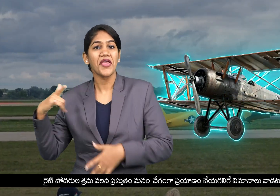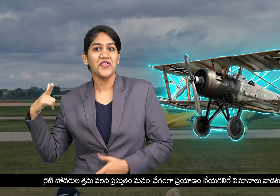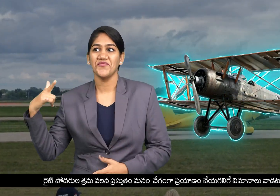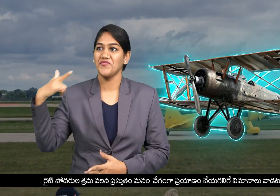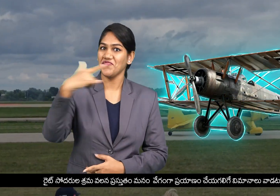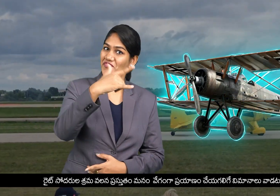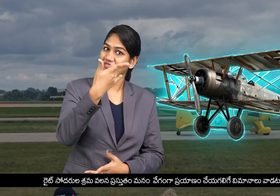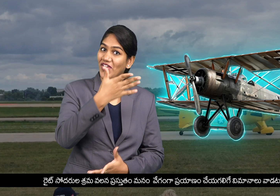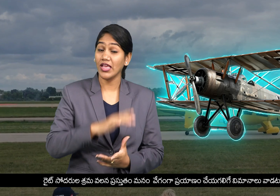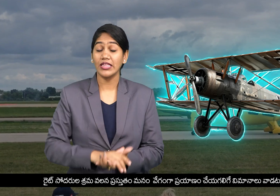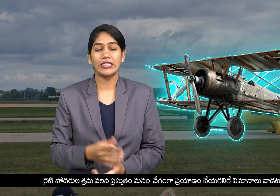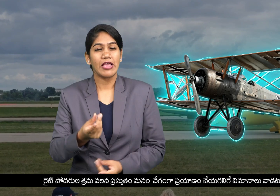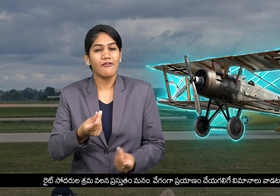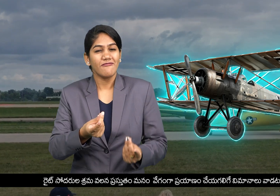సాధ్యపడింది.